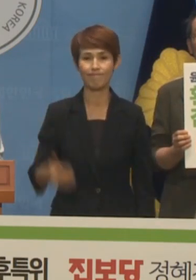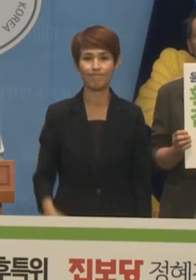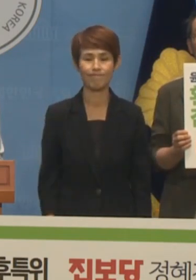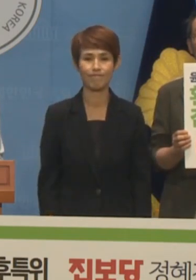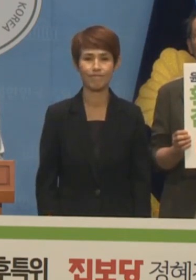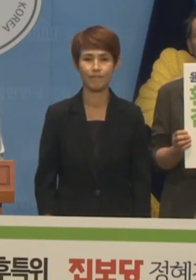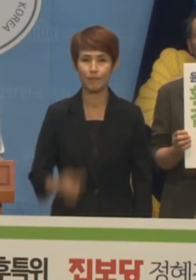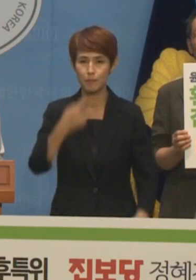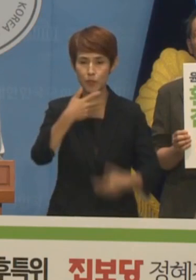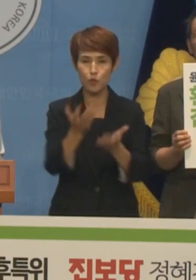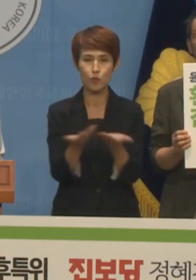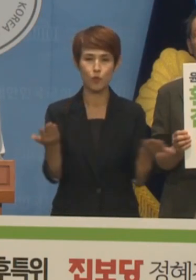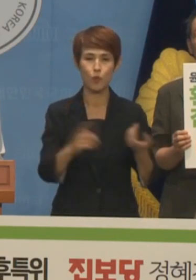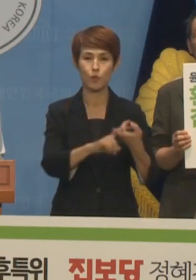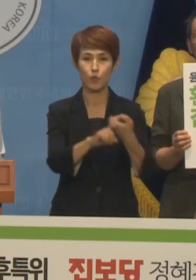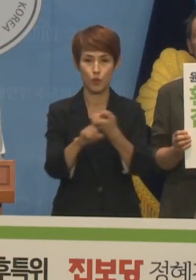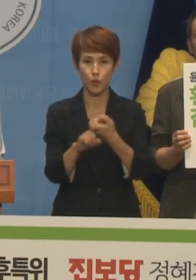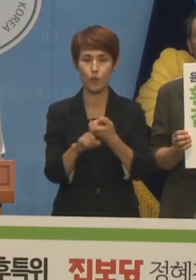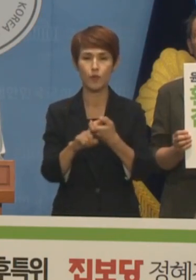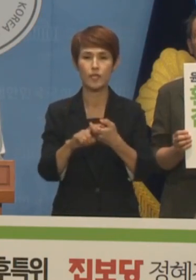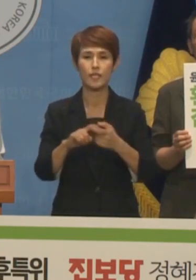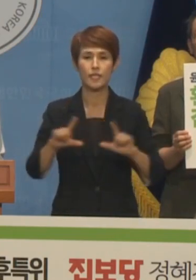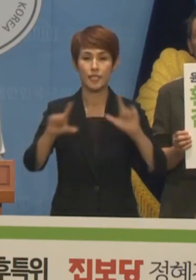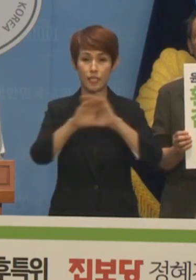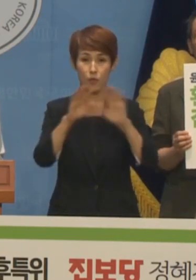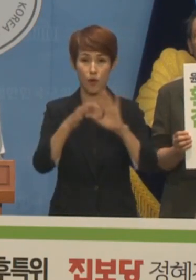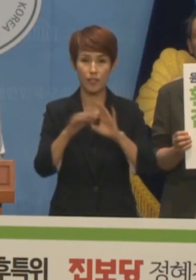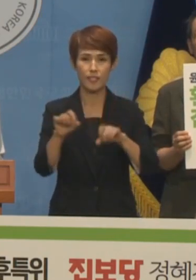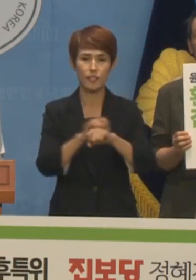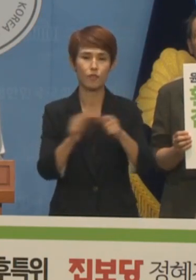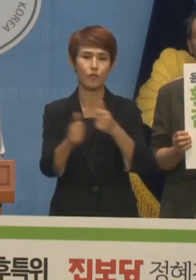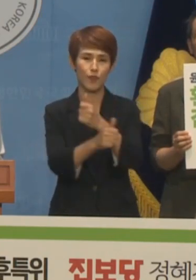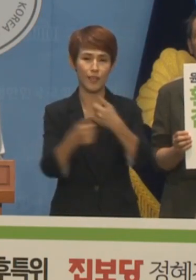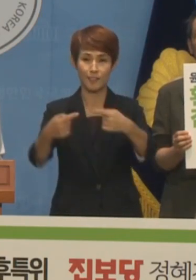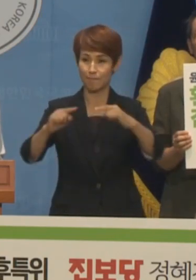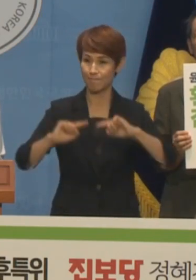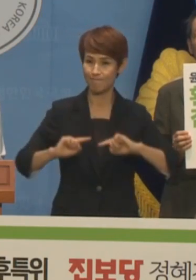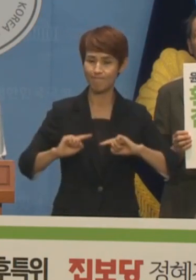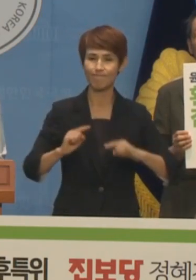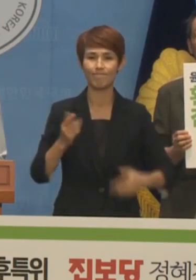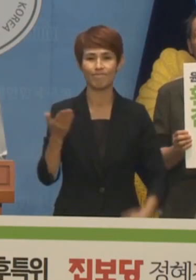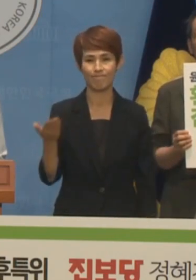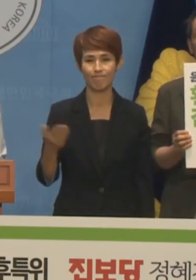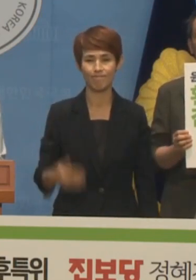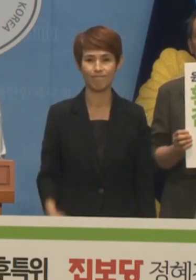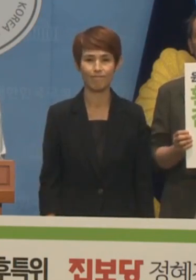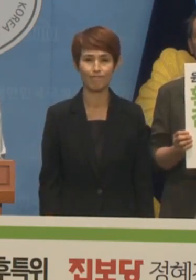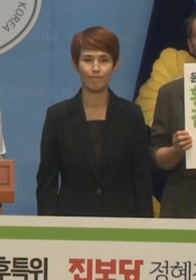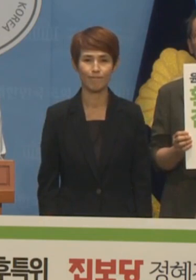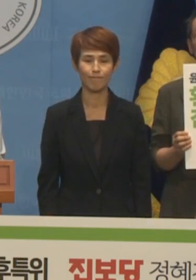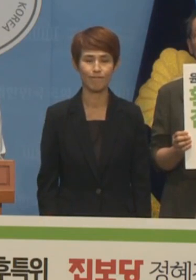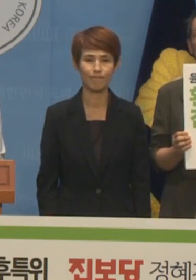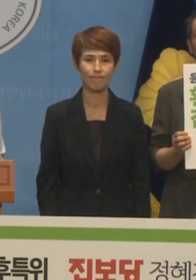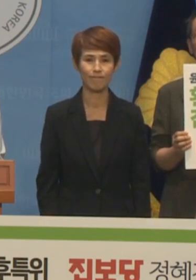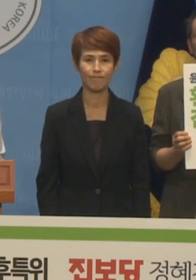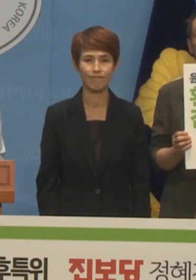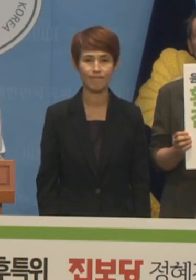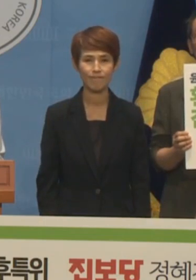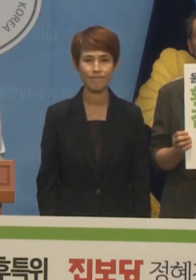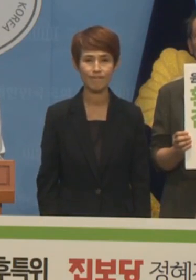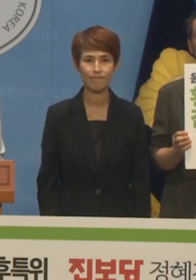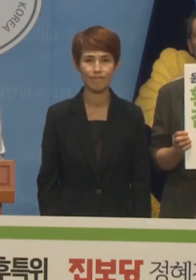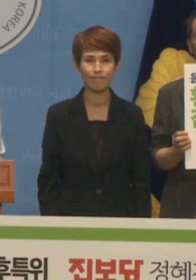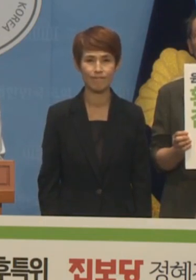그리고 민주노총 기후특위에서 함께해 주셨습니다. 홍지욱 민주노총 부위원장님, 기후특위 위원장님이십니다.